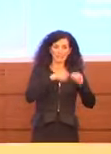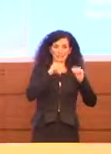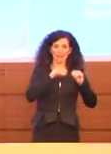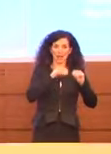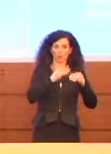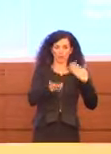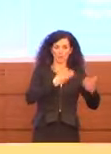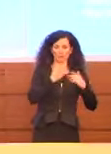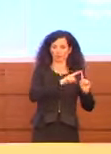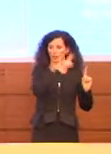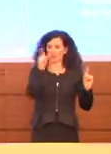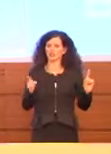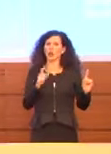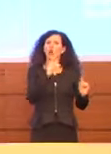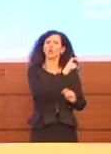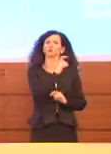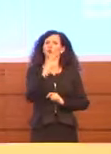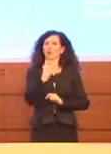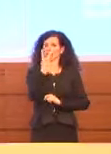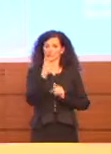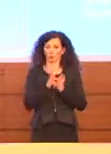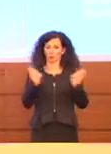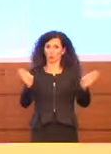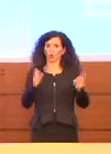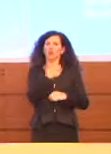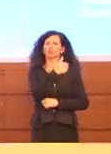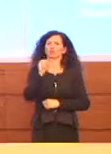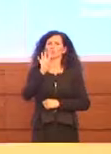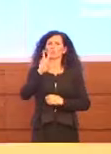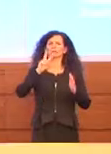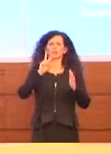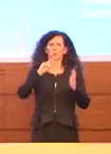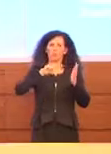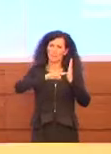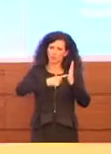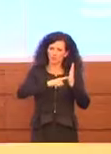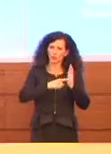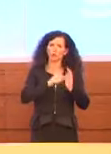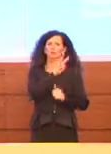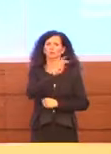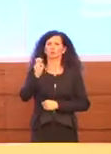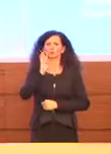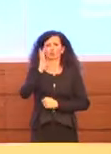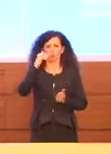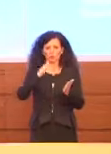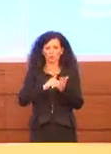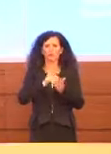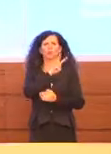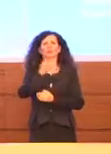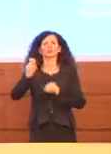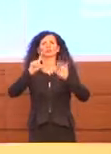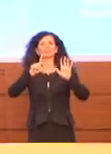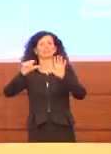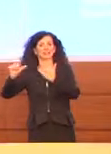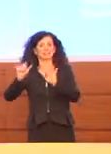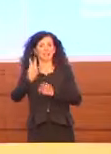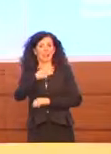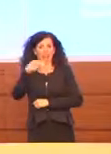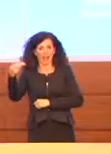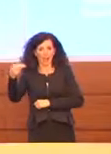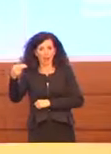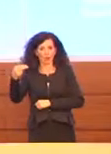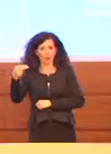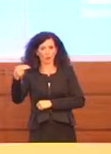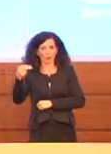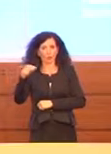distinti conti correnti 142 milioni 314 mila e 276 euro è